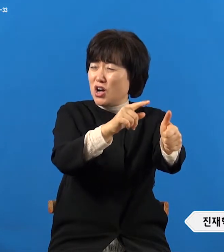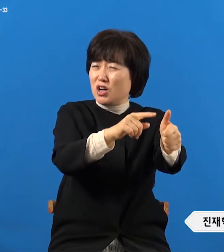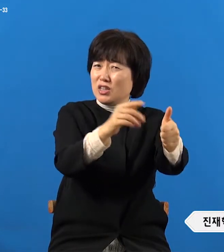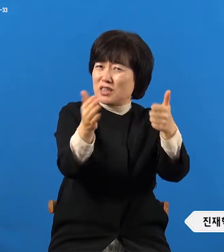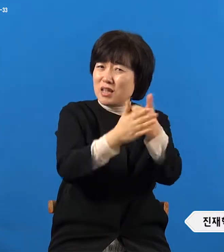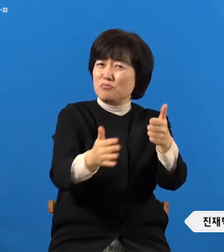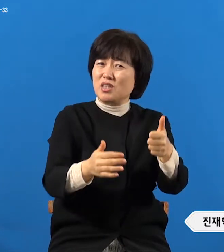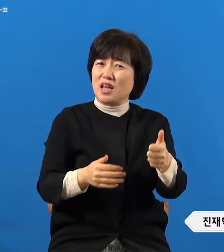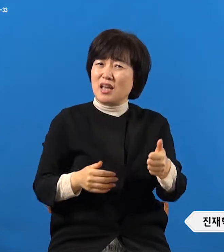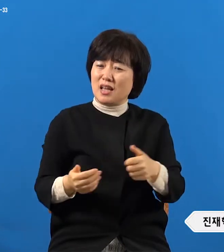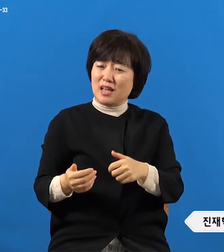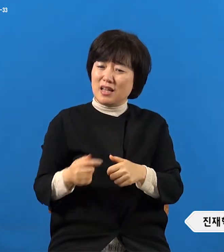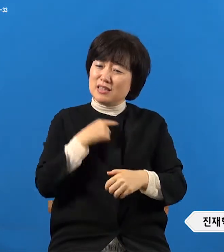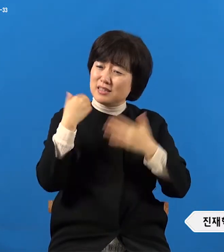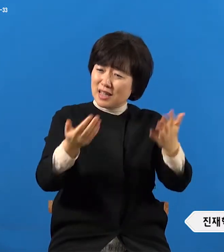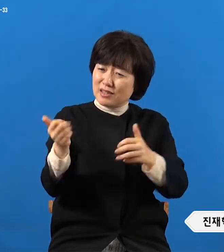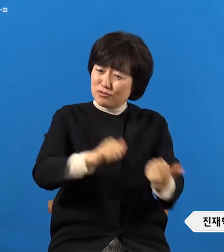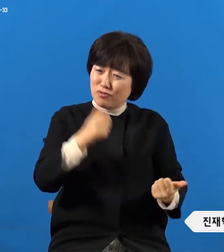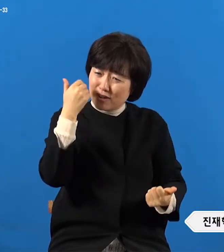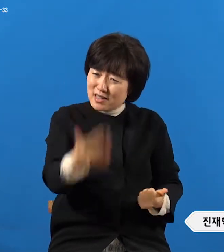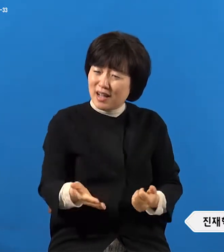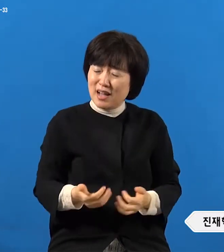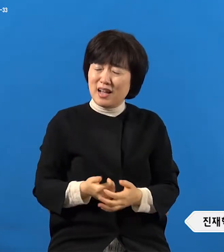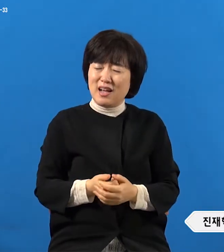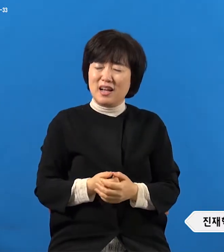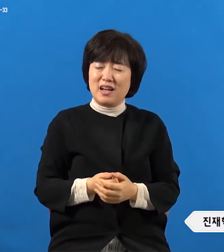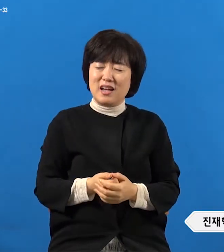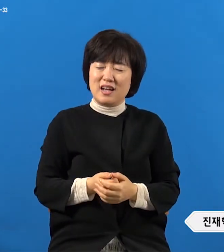위하여 죽어야만 했나요?